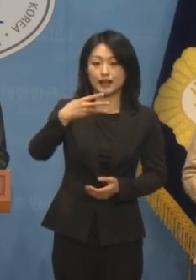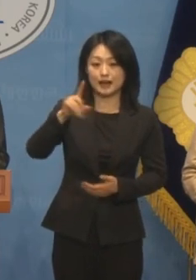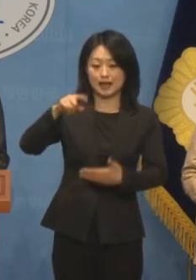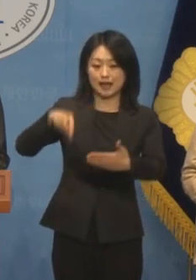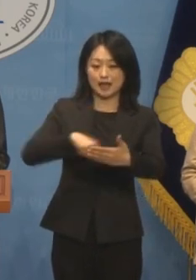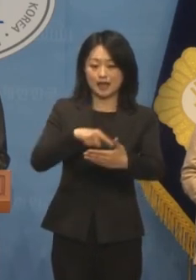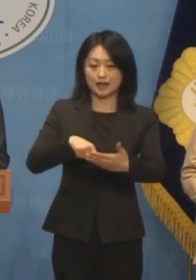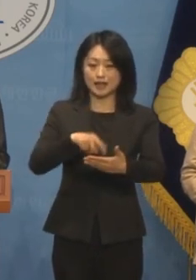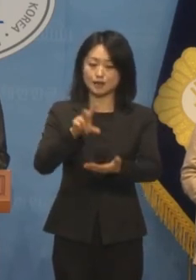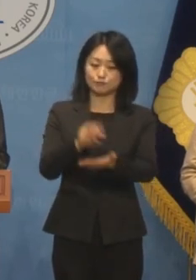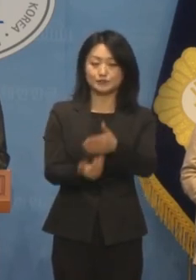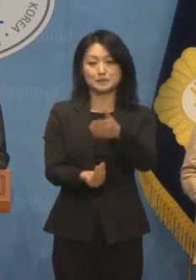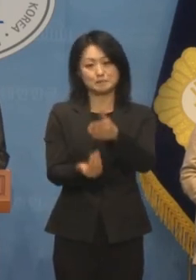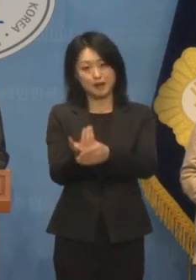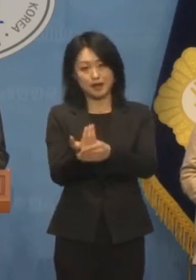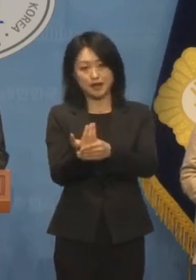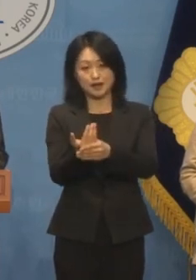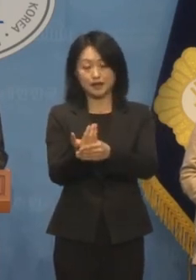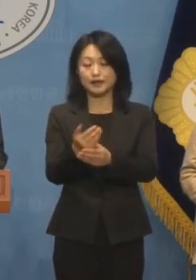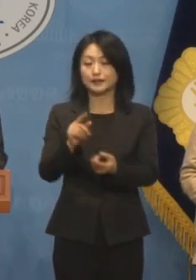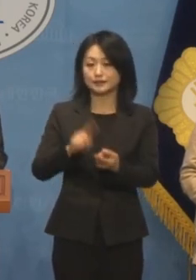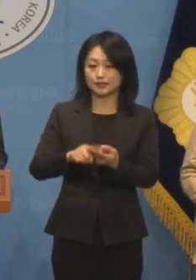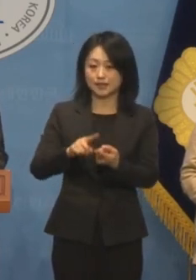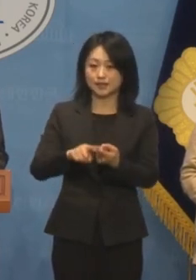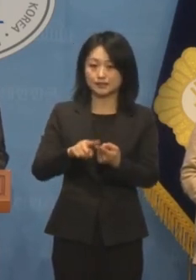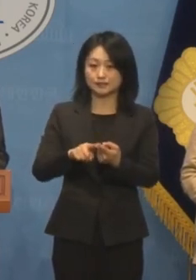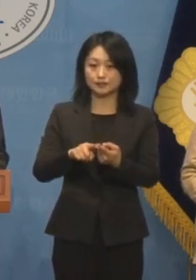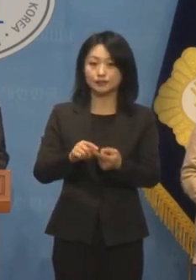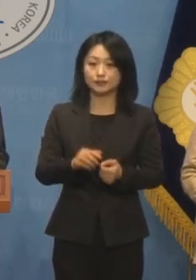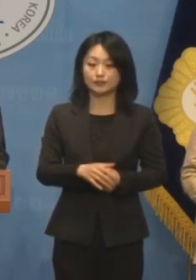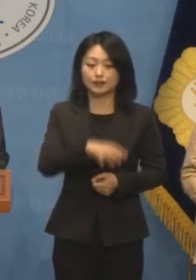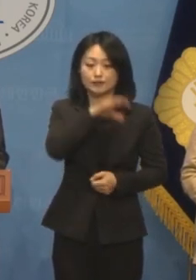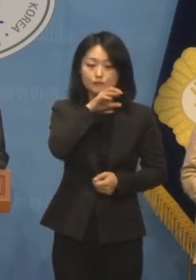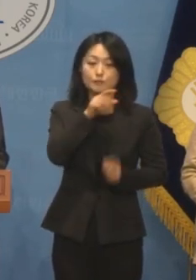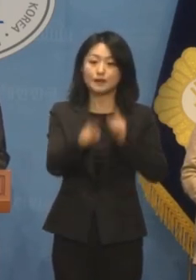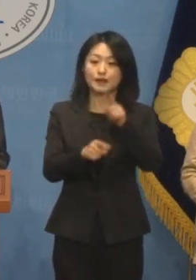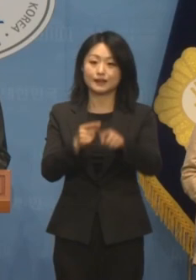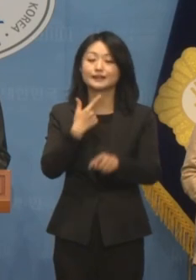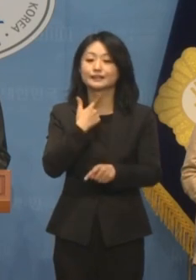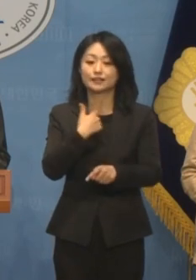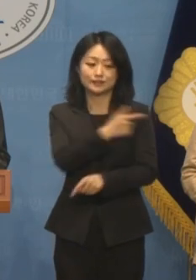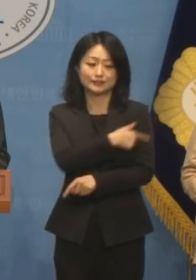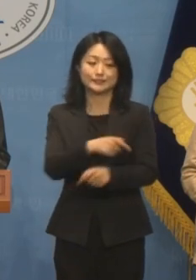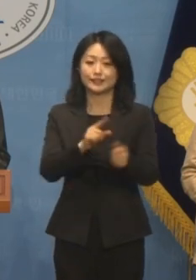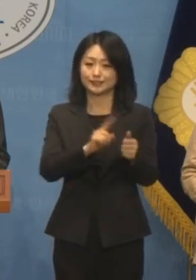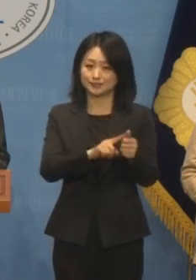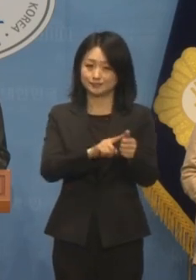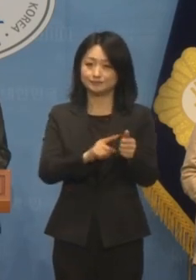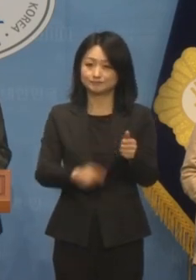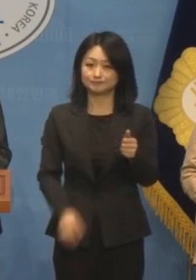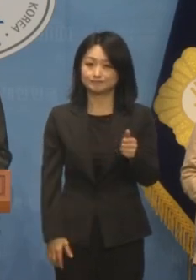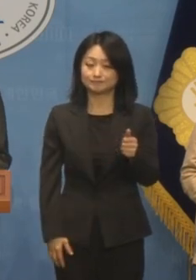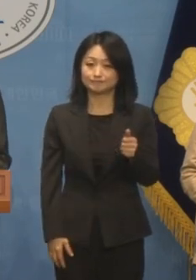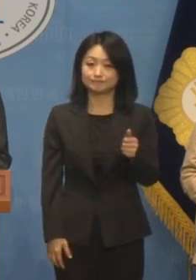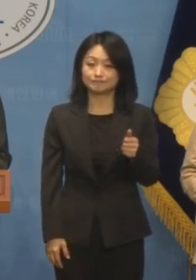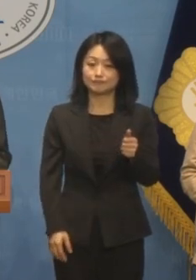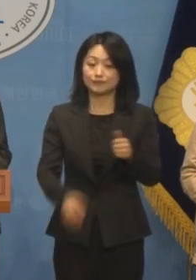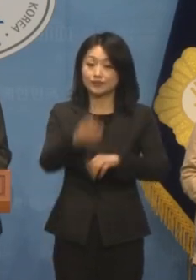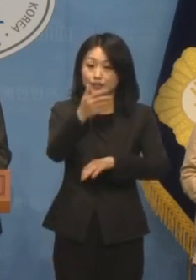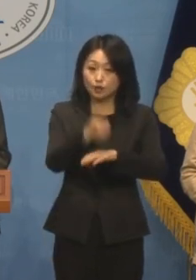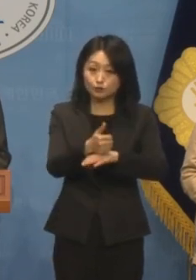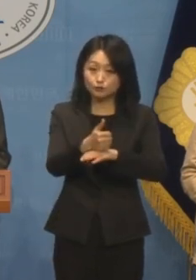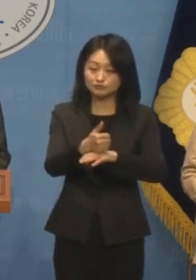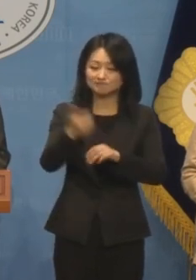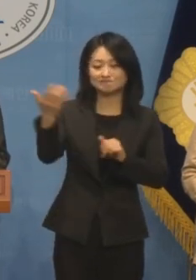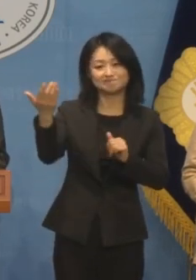가지 좀 비민주적이고 개선해야 될 문제점들을 지속적으로 좀 제기하셨는데 사실은 그렇게 안 됐고 본인이 거의 뭐 자의반